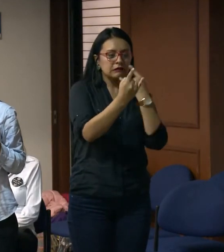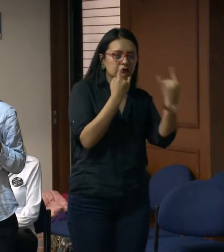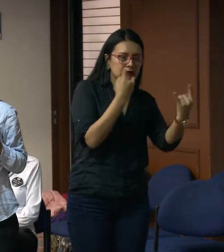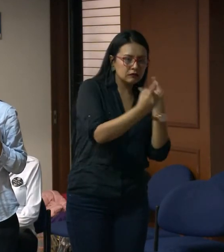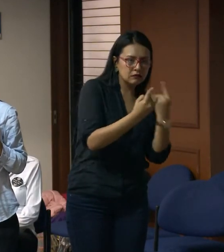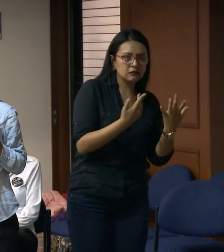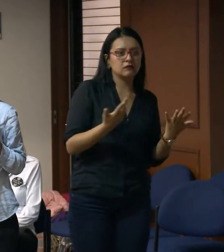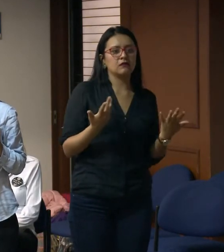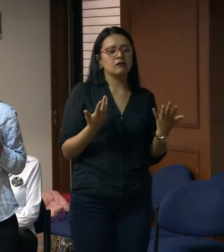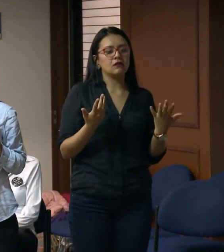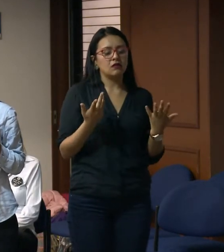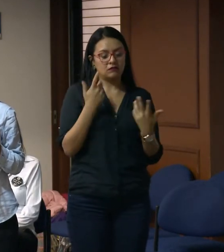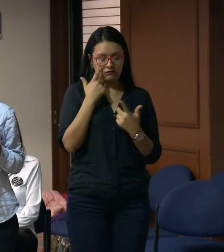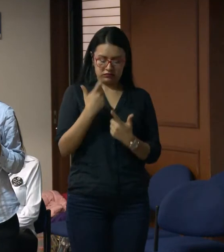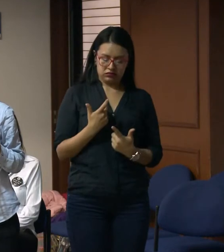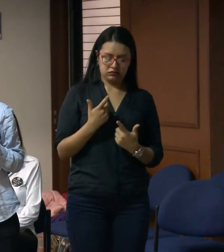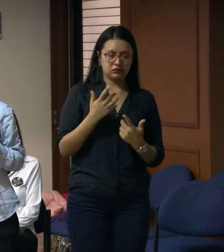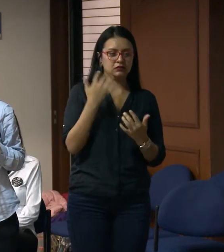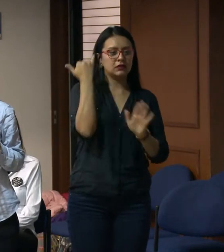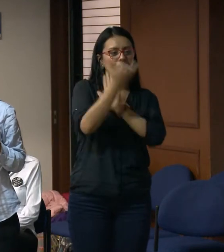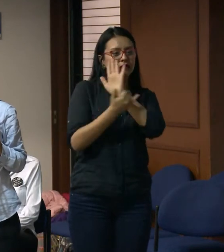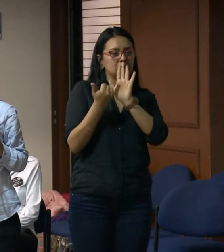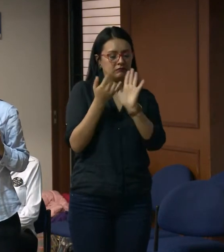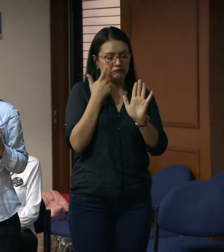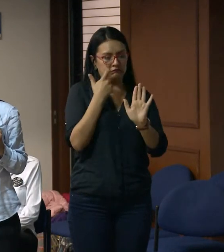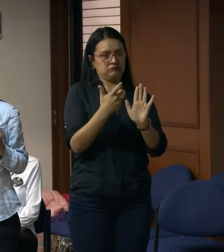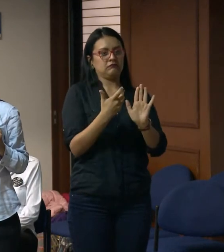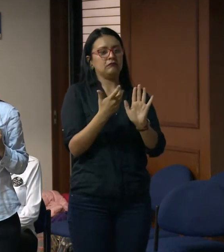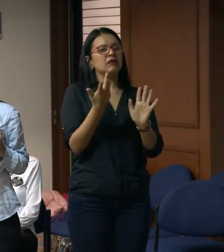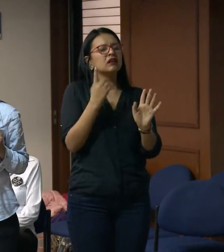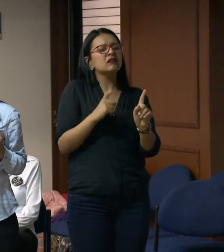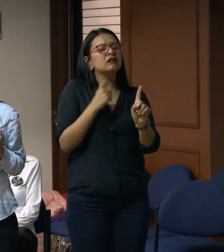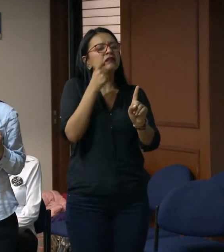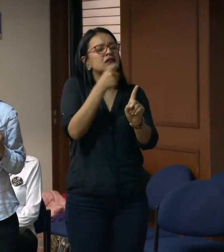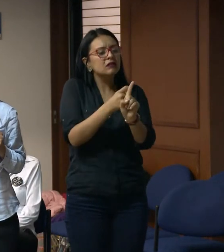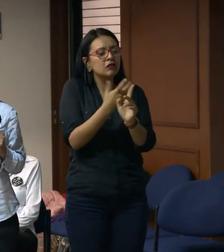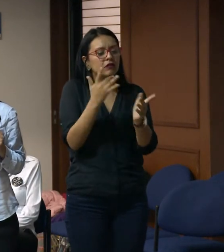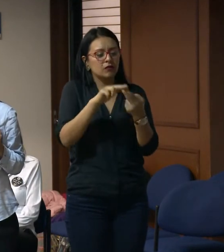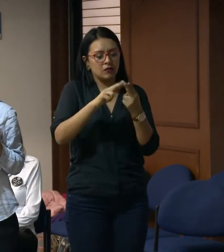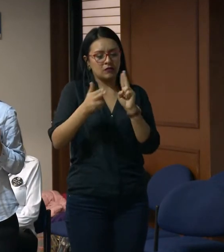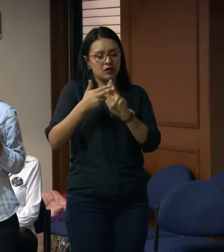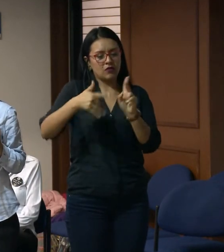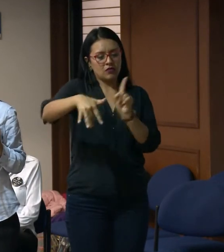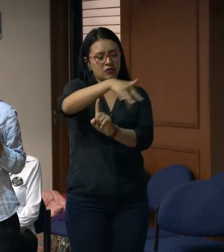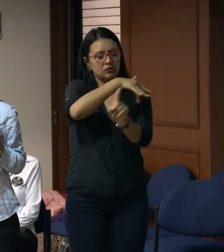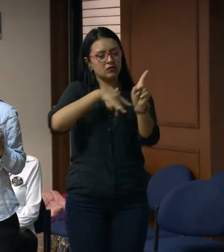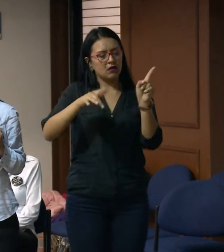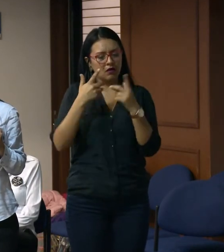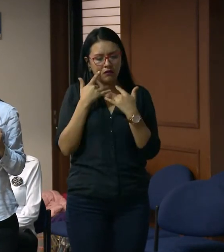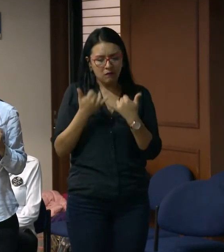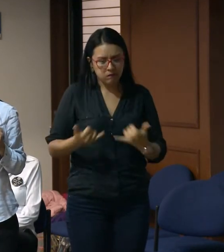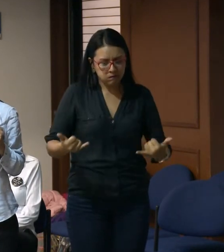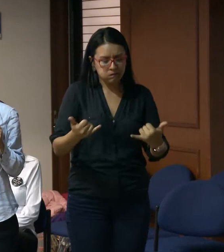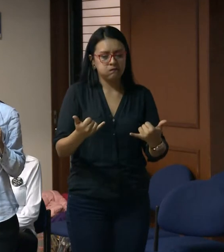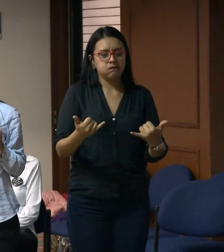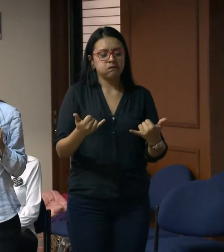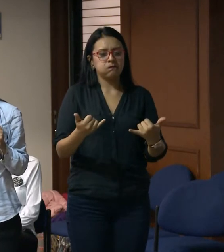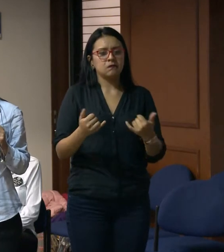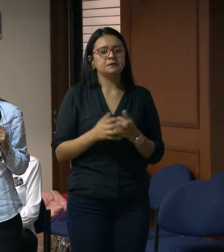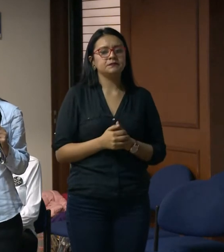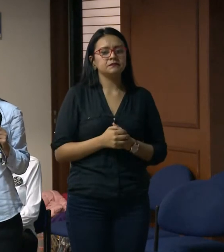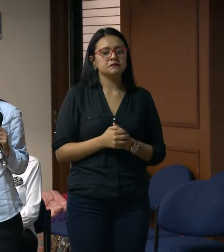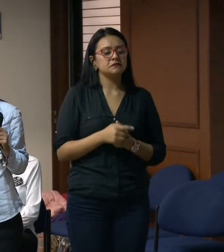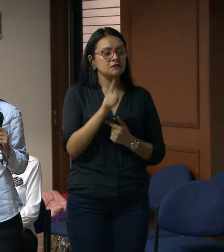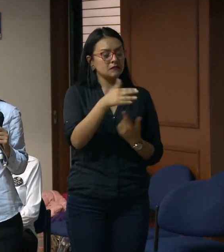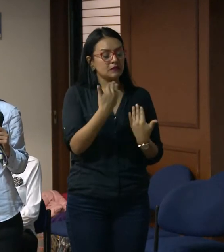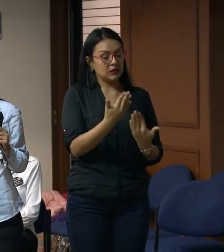intereses, dándole valor a su identidad, también desde el reconocimiento del contexto donde se está desenvolviendo